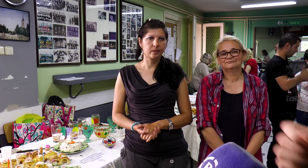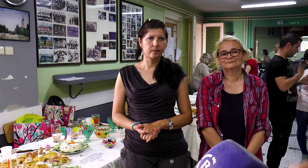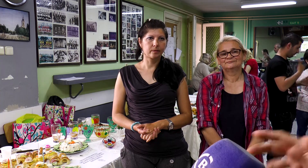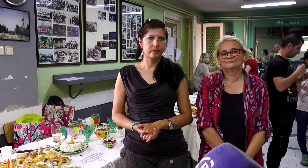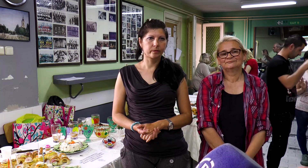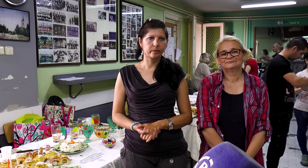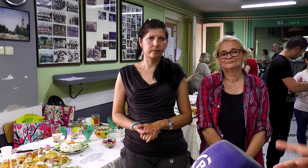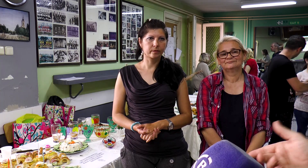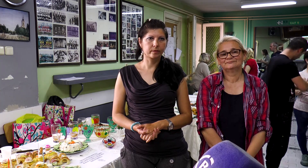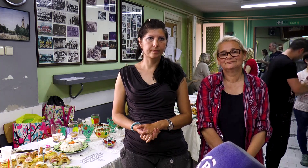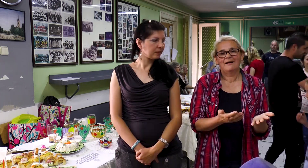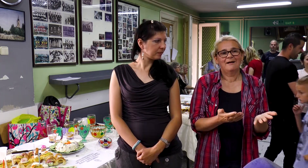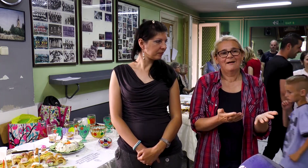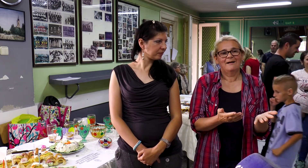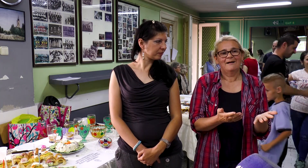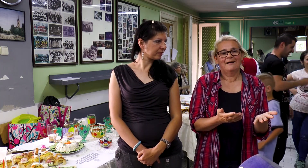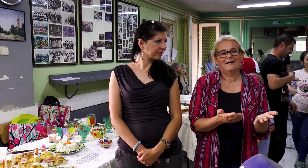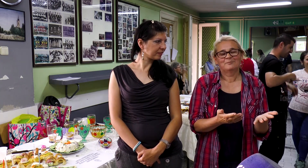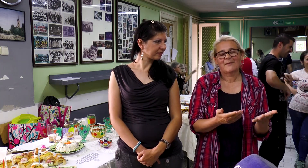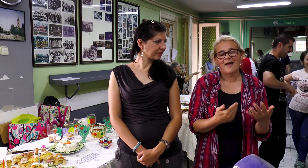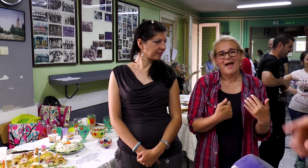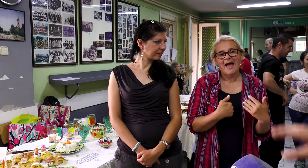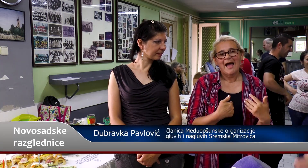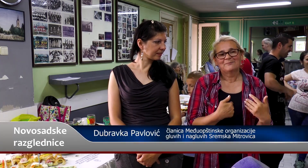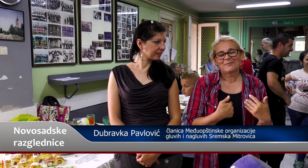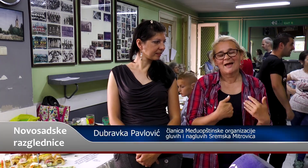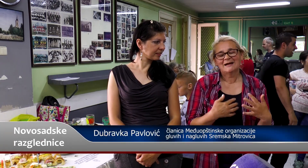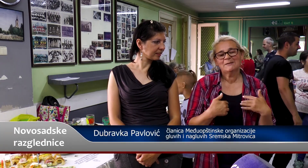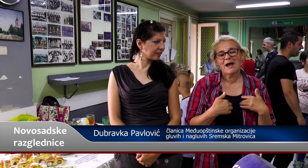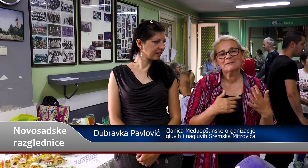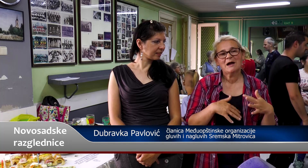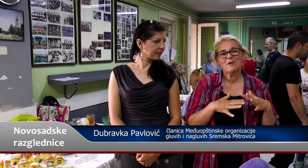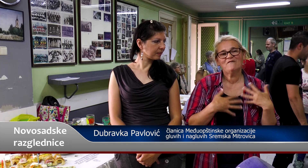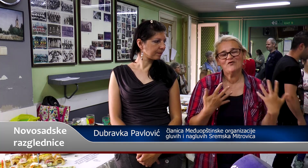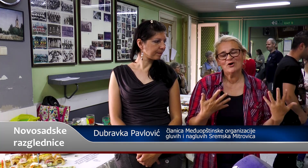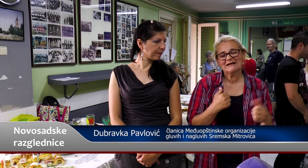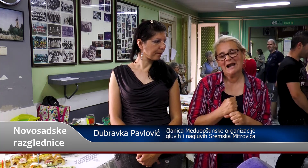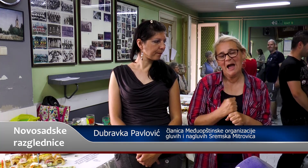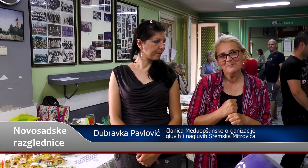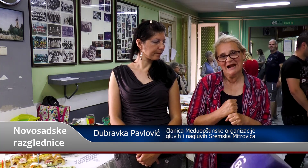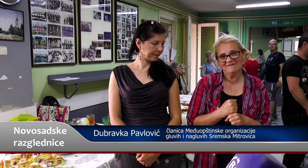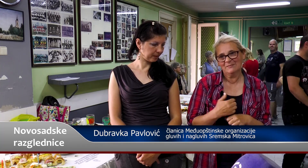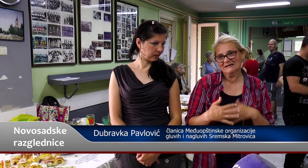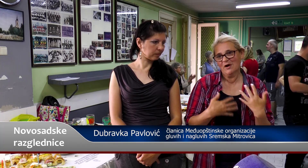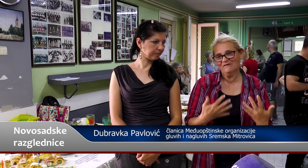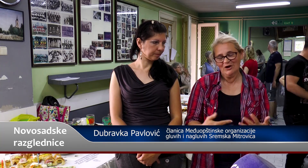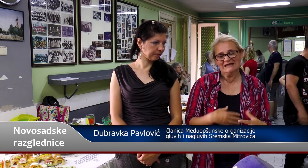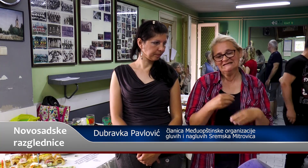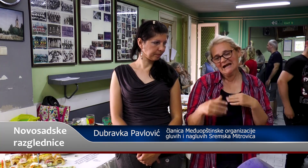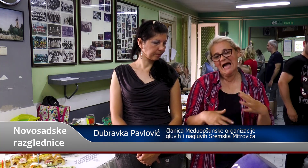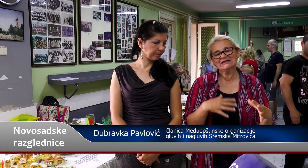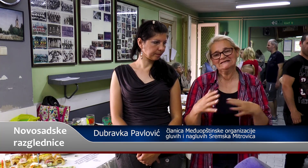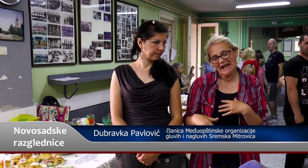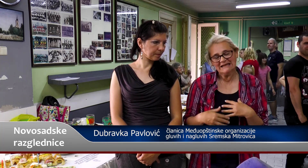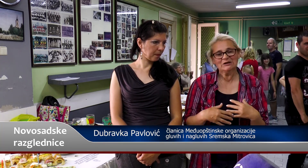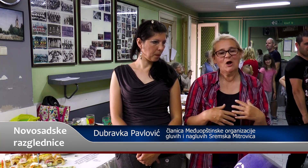jeste u radu u kolačima. Njena aktivnost je bila učestvovanje izradi kolača. Ima veliku volju